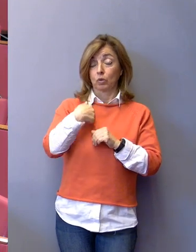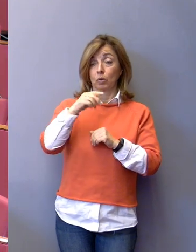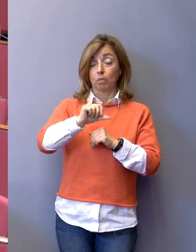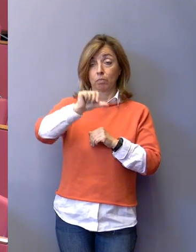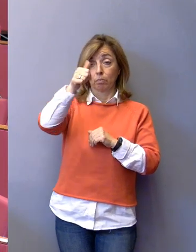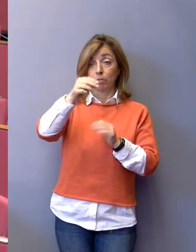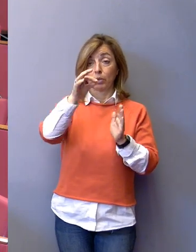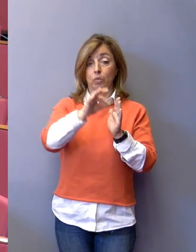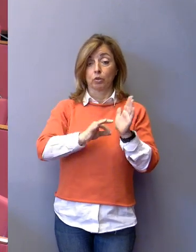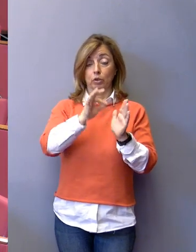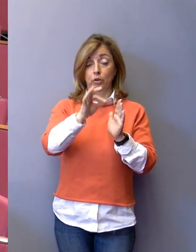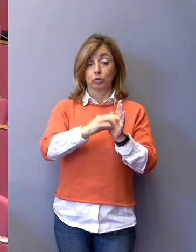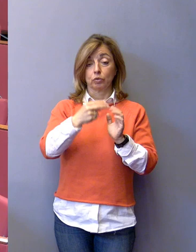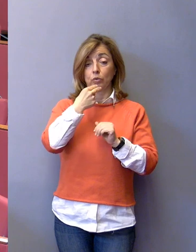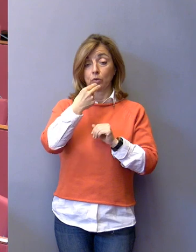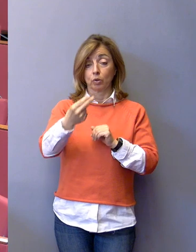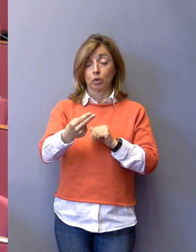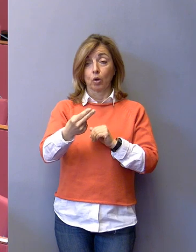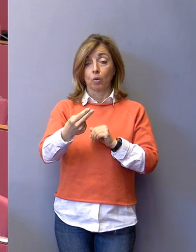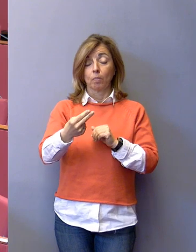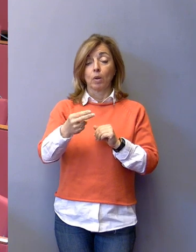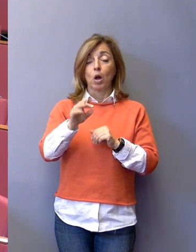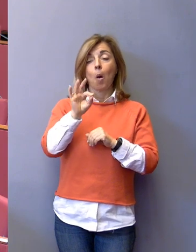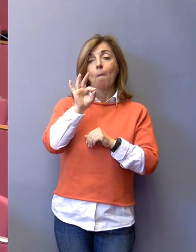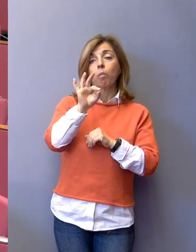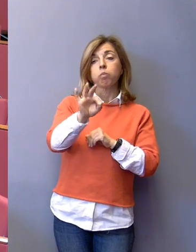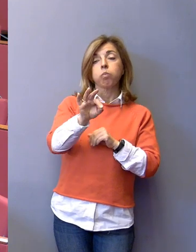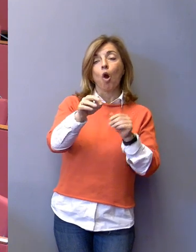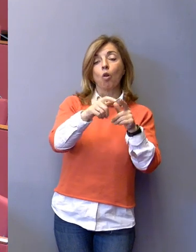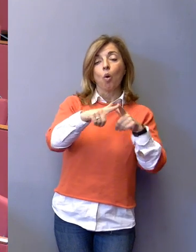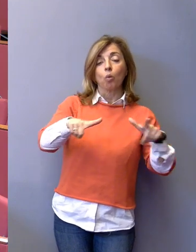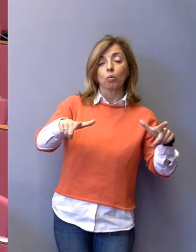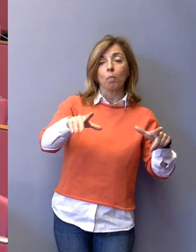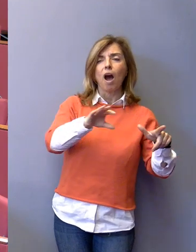mio primo ordine del giorno che si chiama Polo Urbano o supermercato